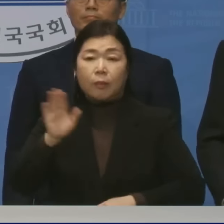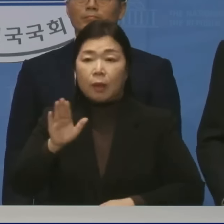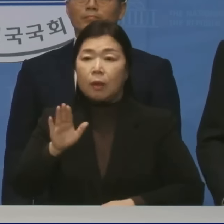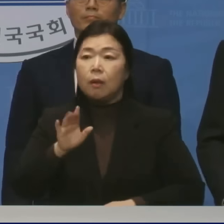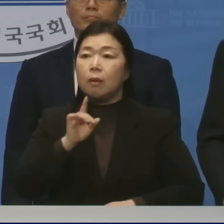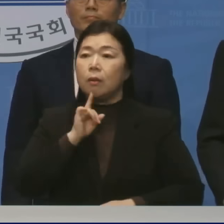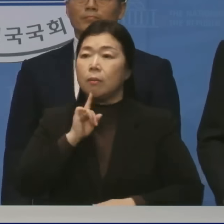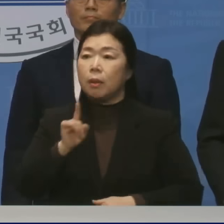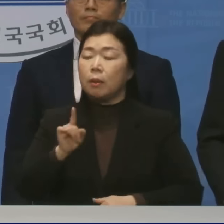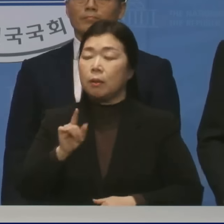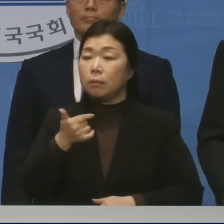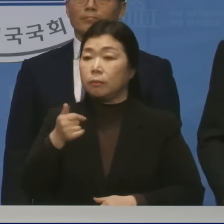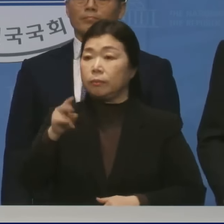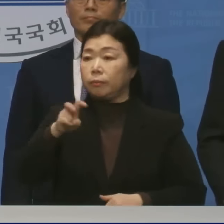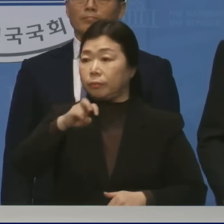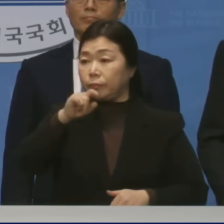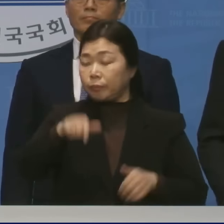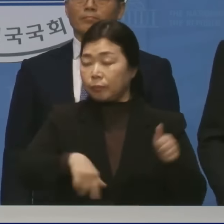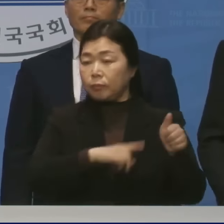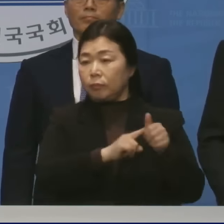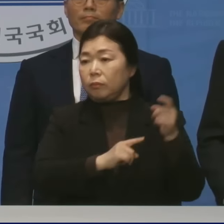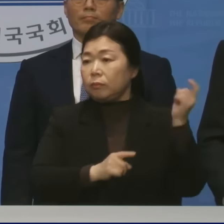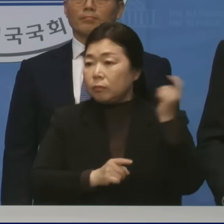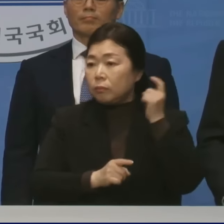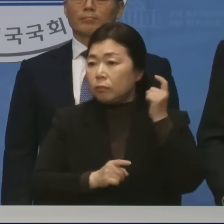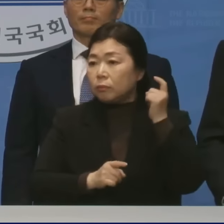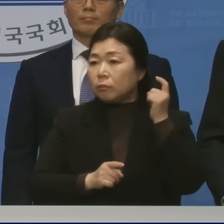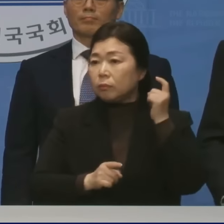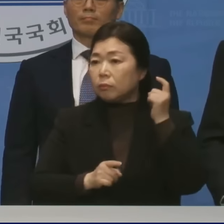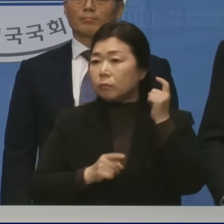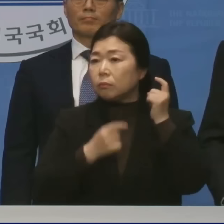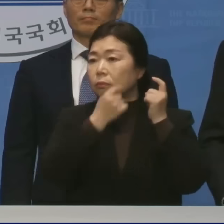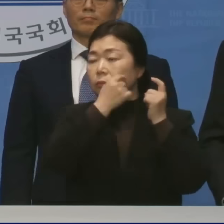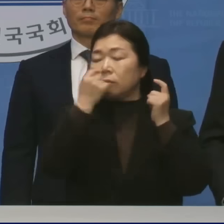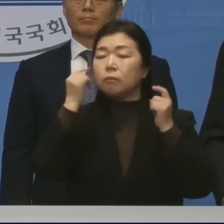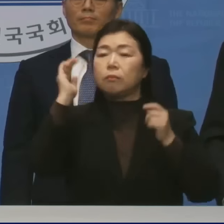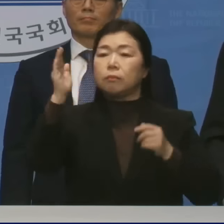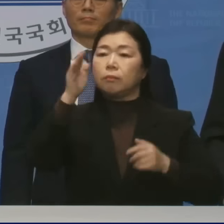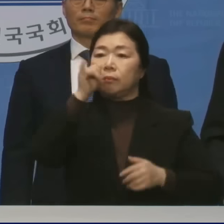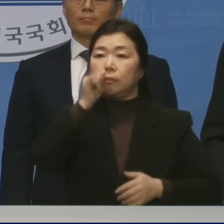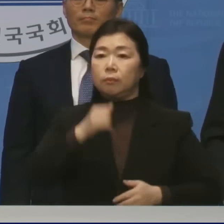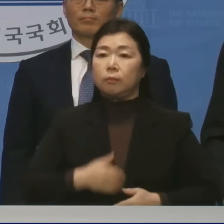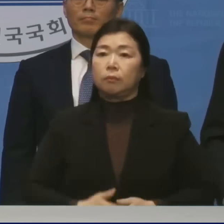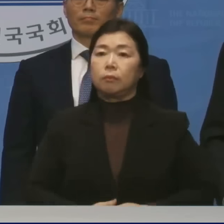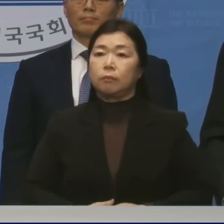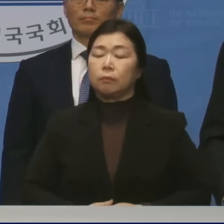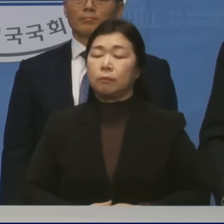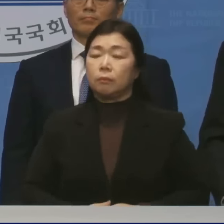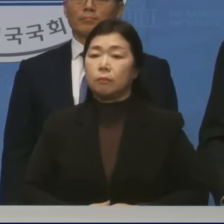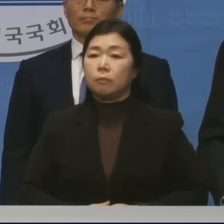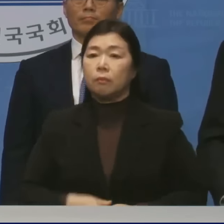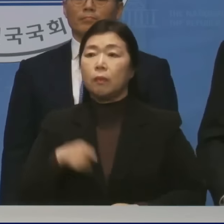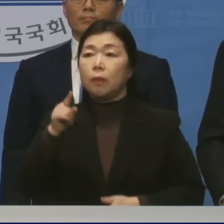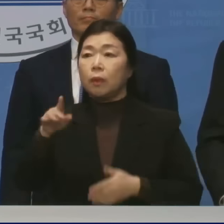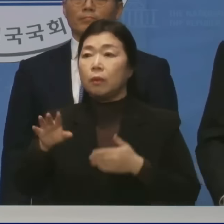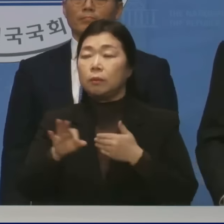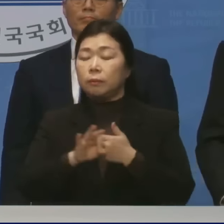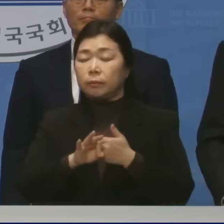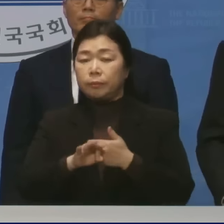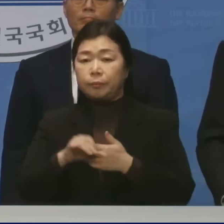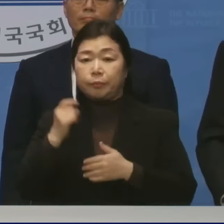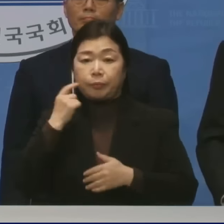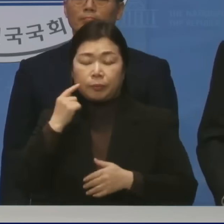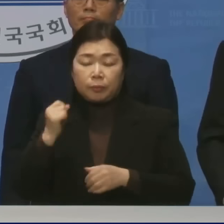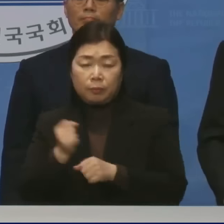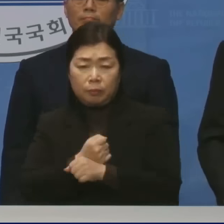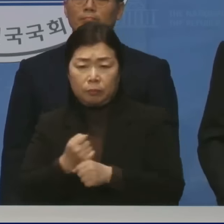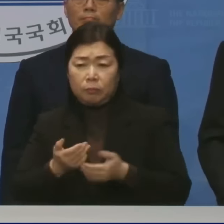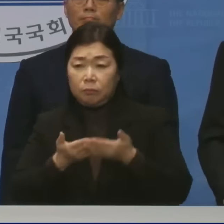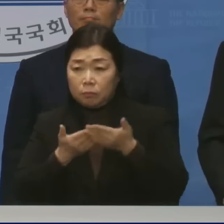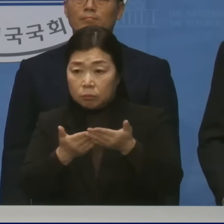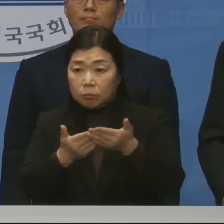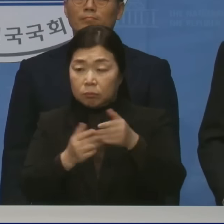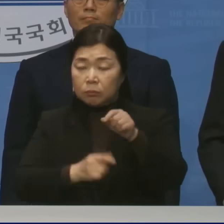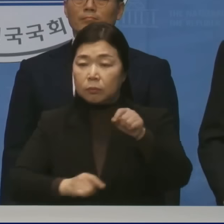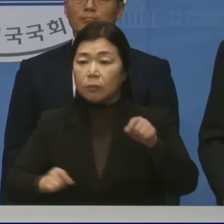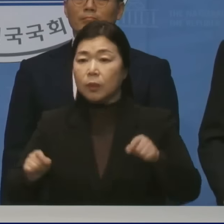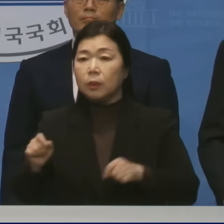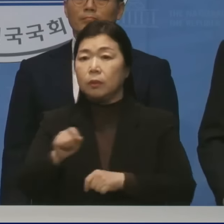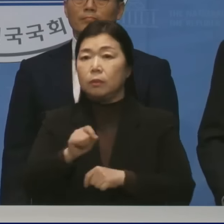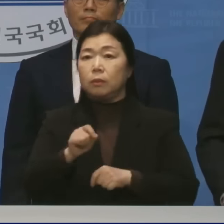이야기했다고 남욱으로부터 들었다고 증언했습니다. 이쯤 되면 위증교사는